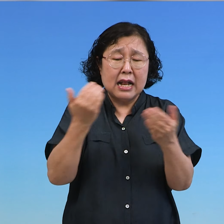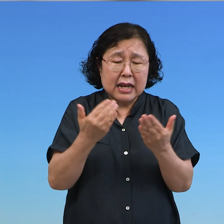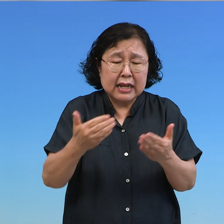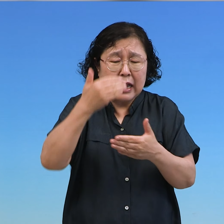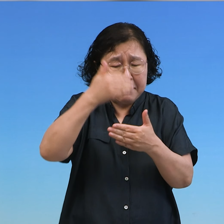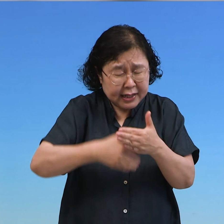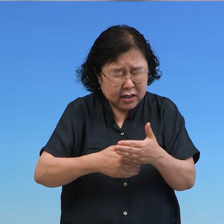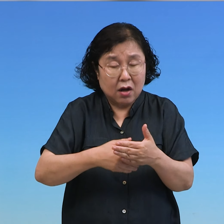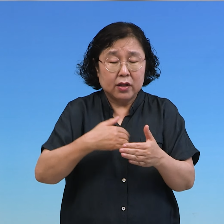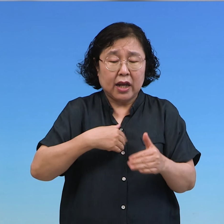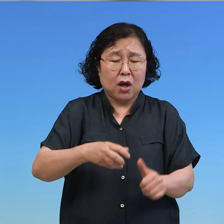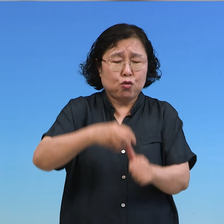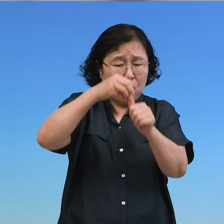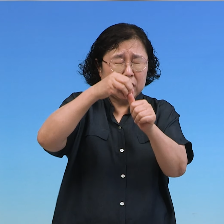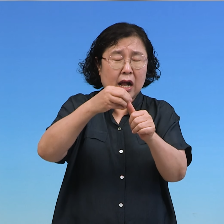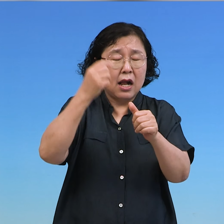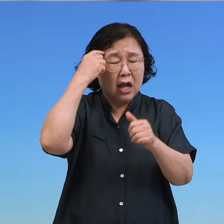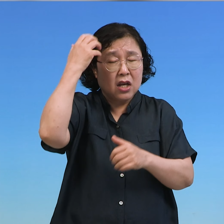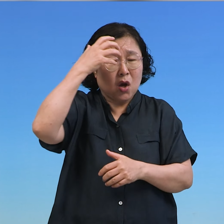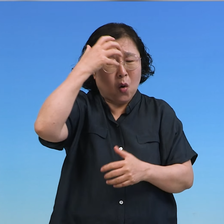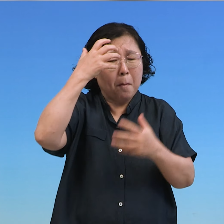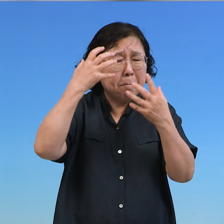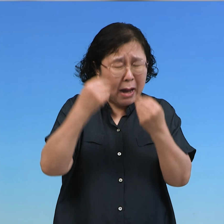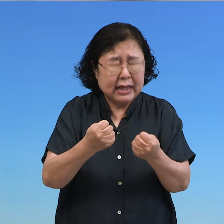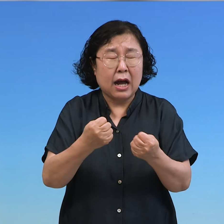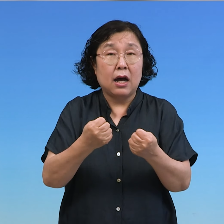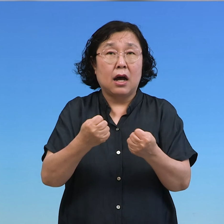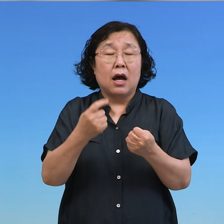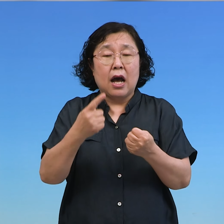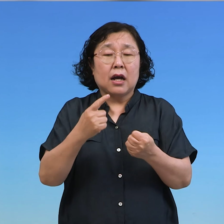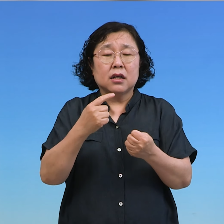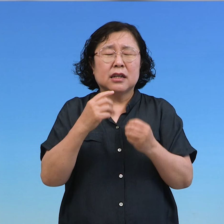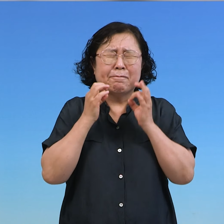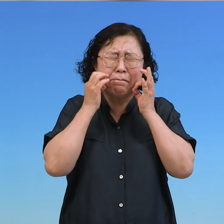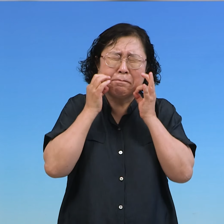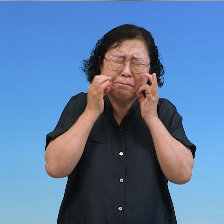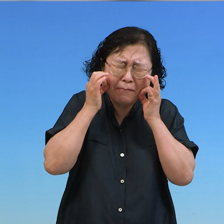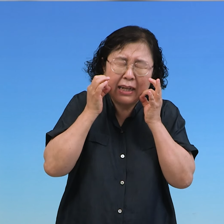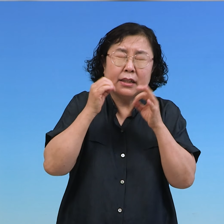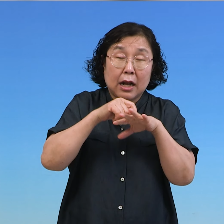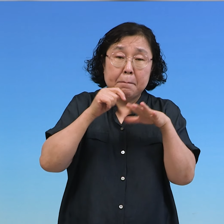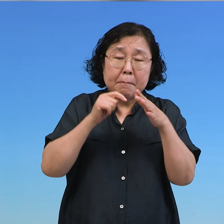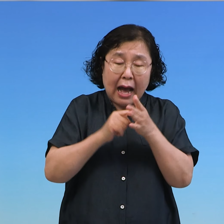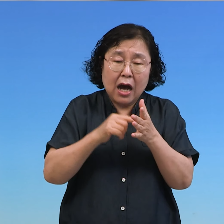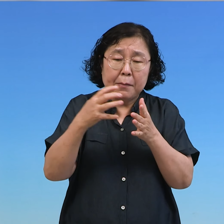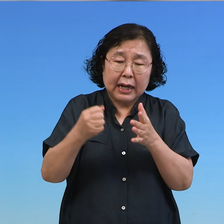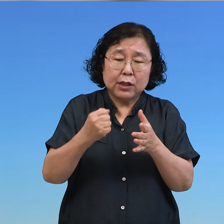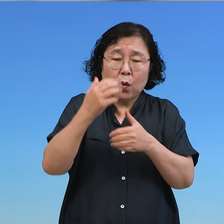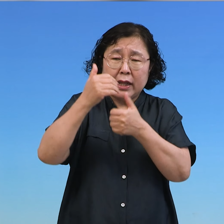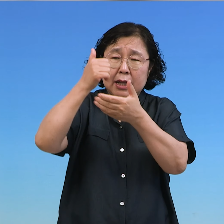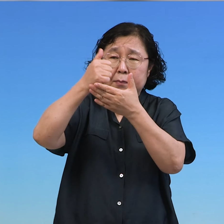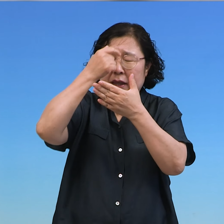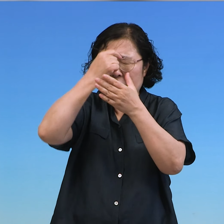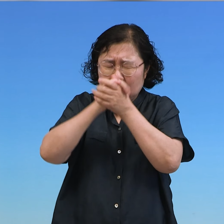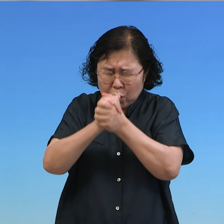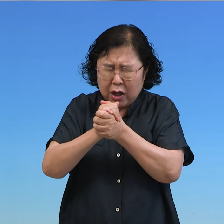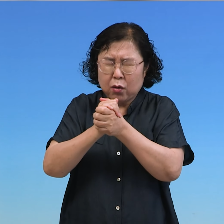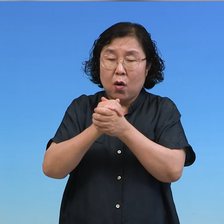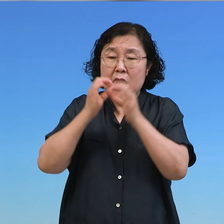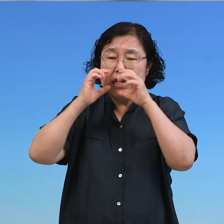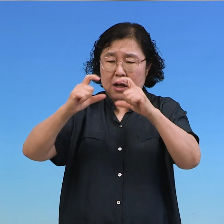있는데 아직도 구원해야 될 영혼이 너무 많은데 그 절박한 마음을 가지고 계속 그렇게